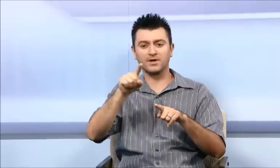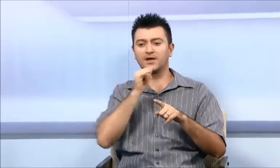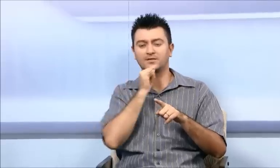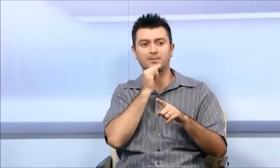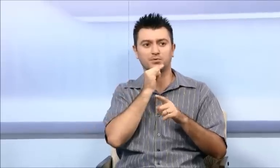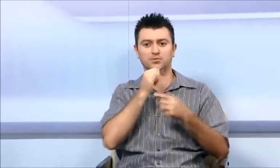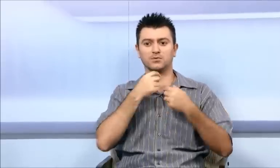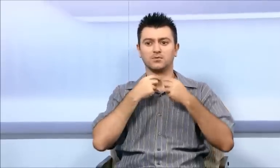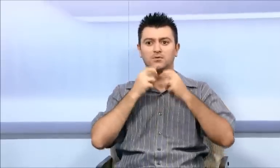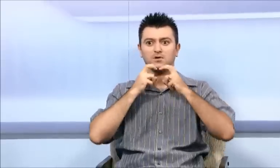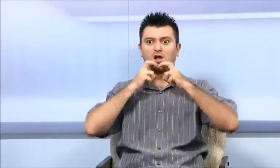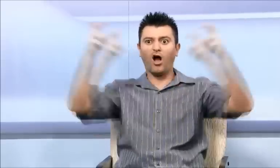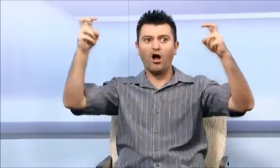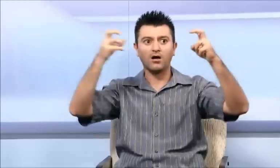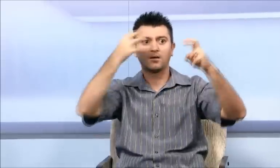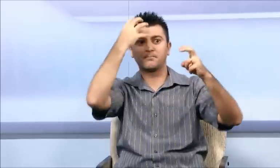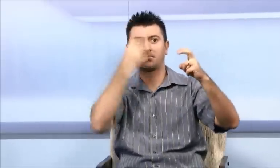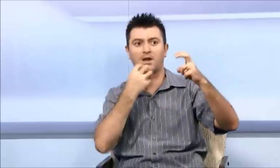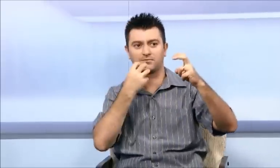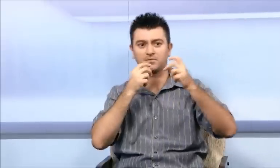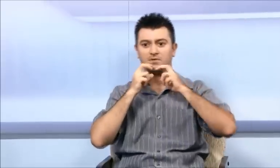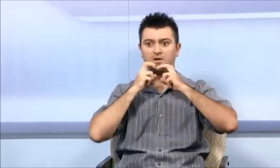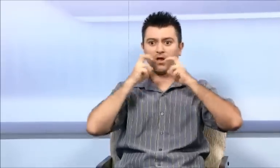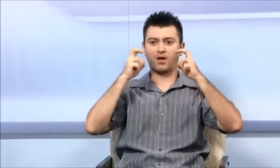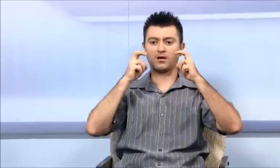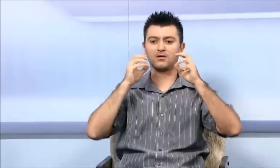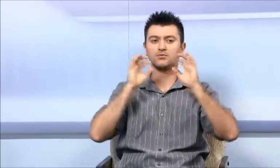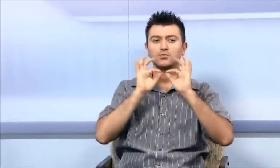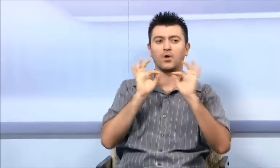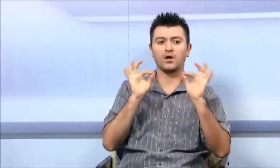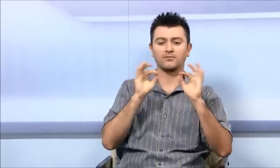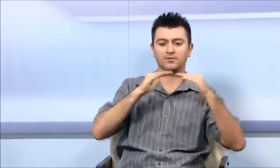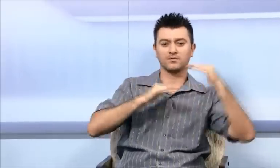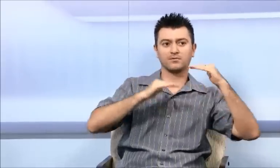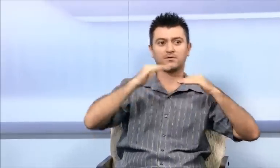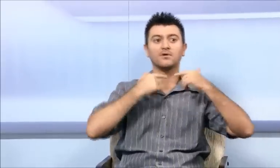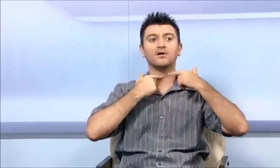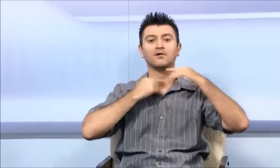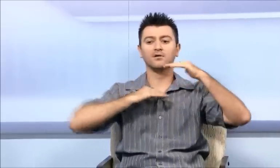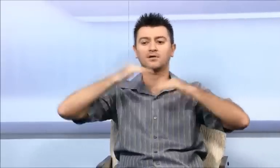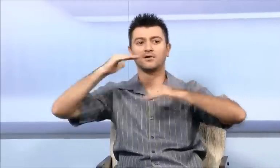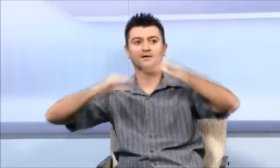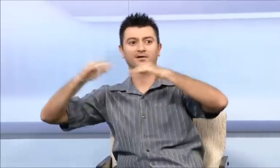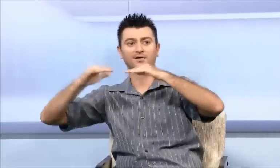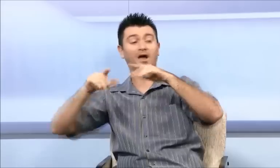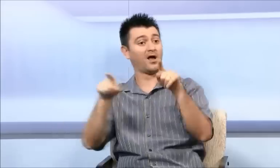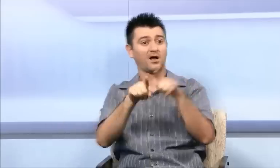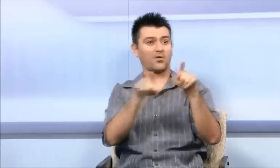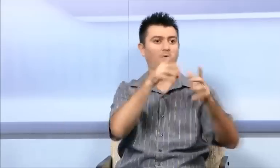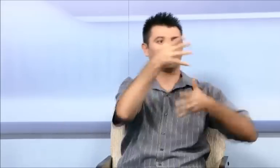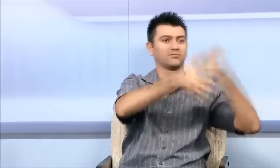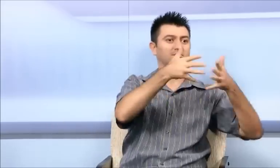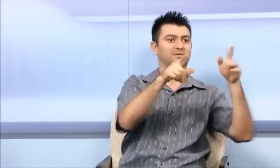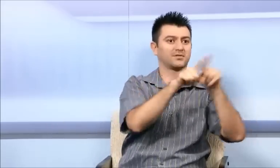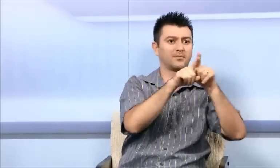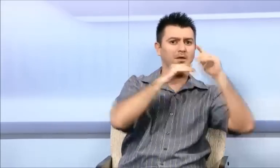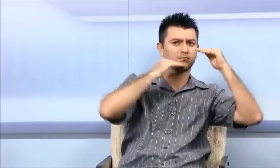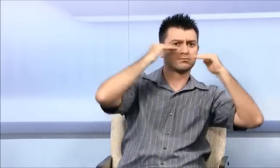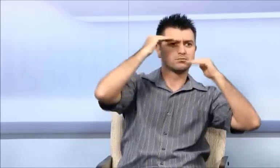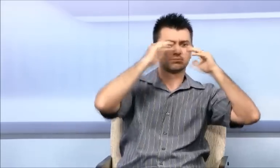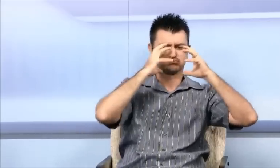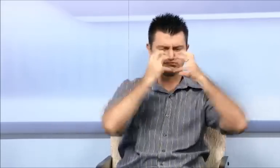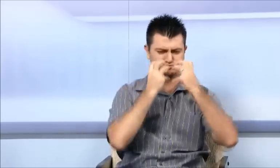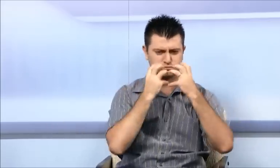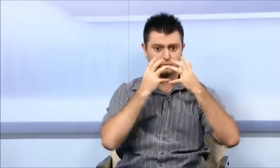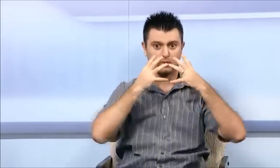voz, né? Exatamente. Então, a voz, vocês também. Às vezes fala um pouco mais alto, você está bravo, ou você fala um pouco mais suave. Então, a modulação